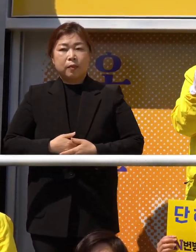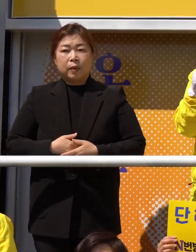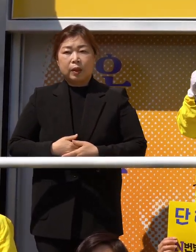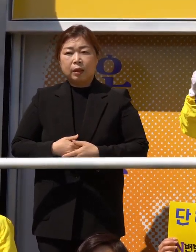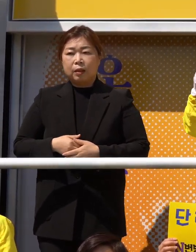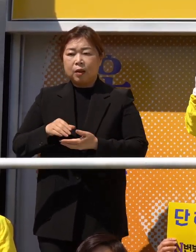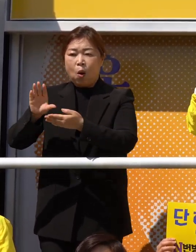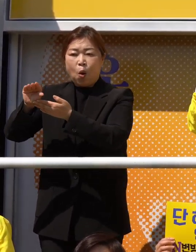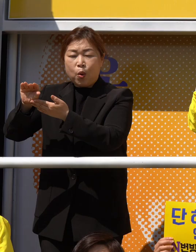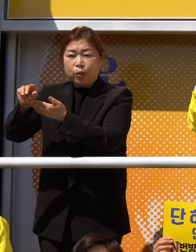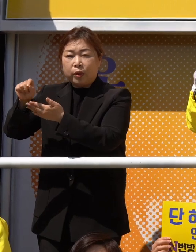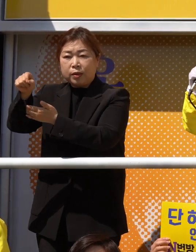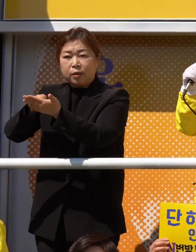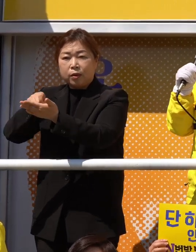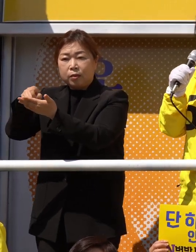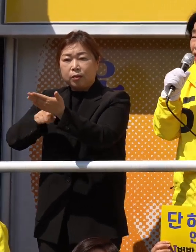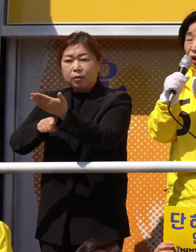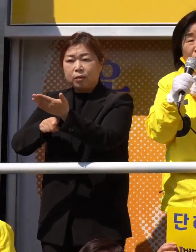언론에서